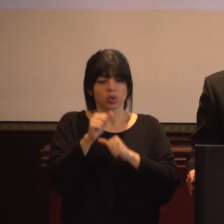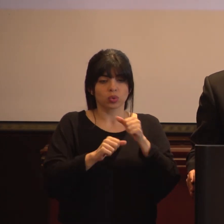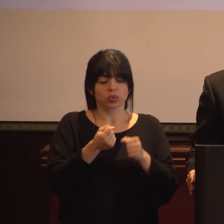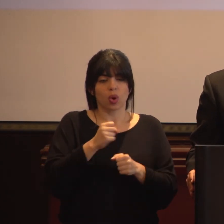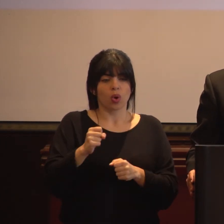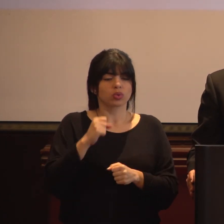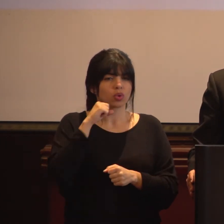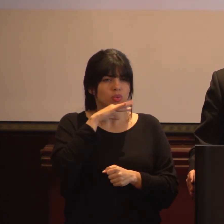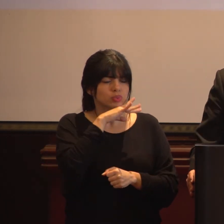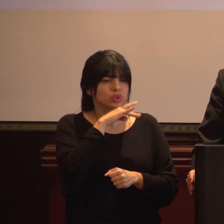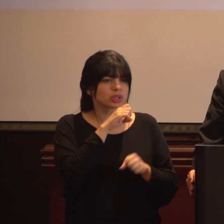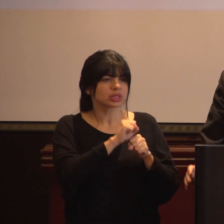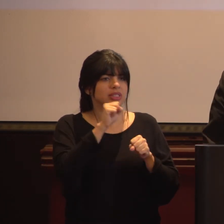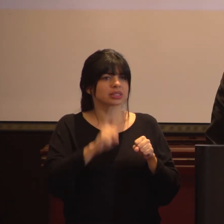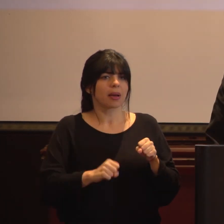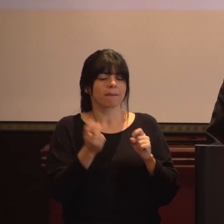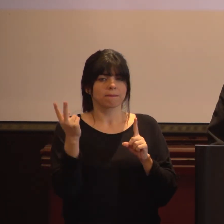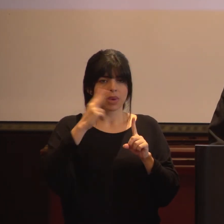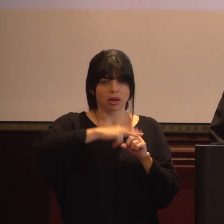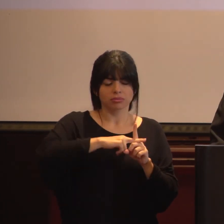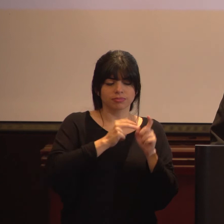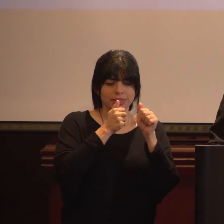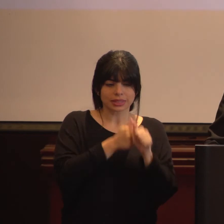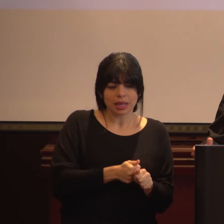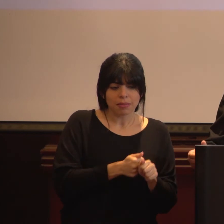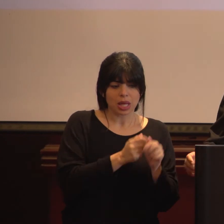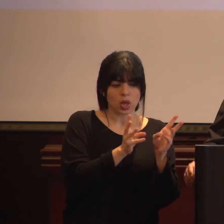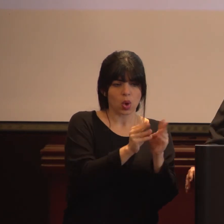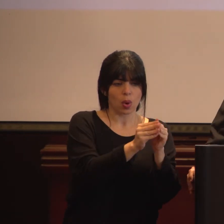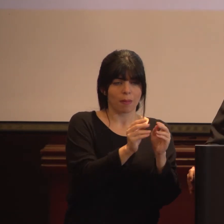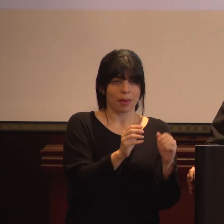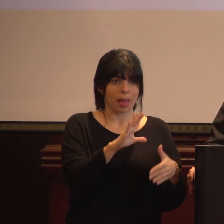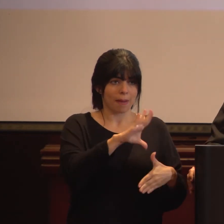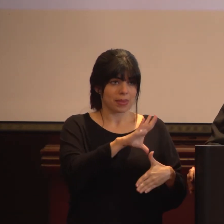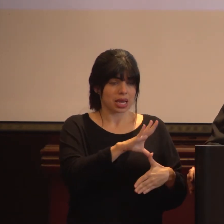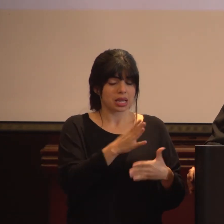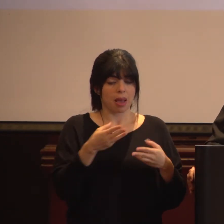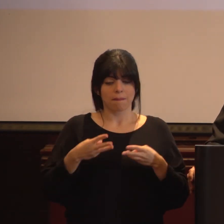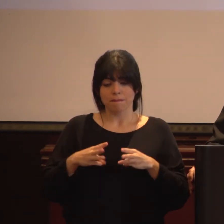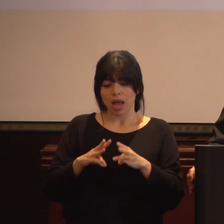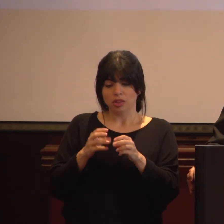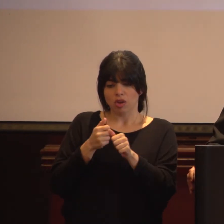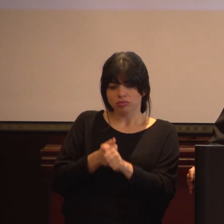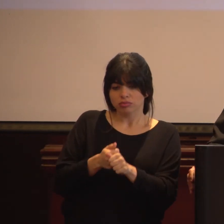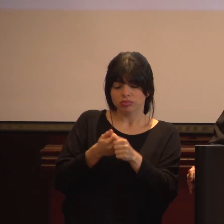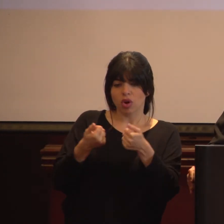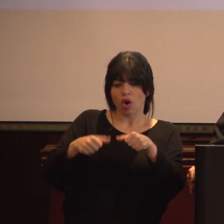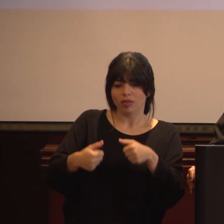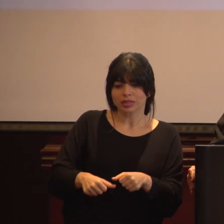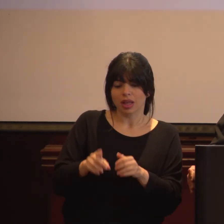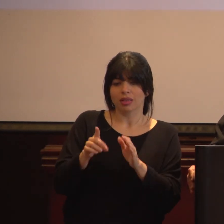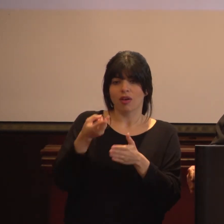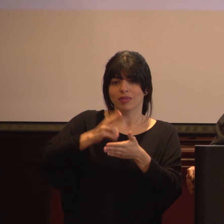corrupción el sistema de implementación y seguimiento de las cumbres de las Américas los mecanismos de seguimiento de convenciones de Derechos